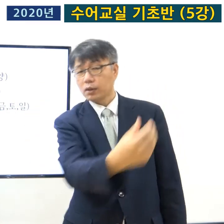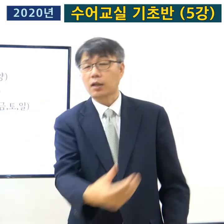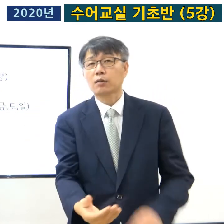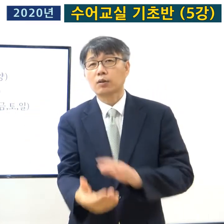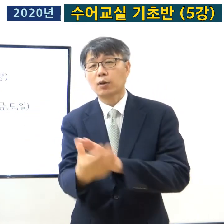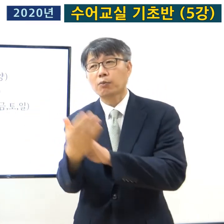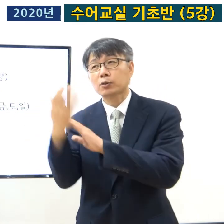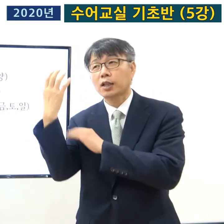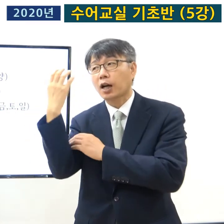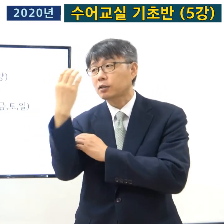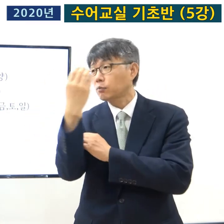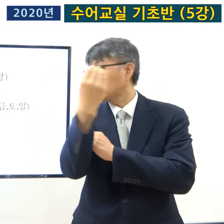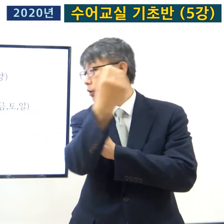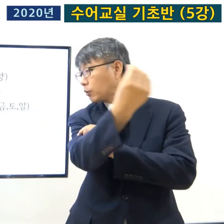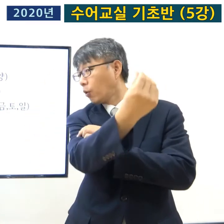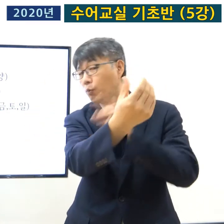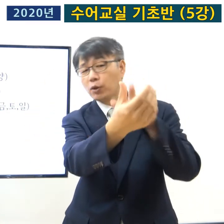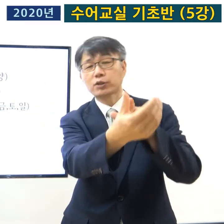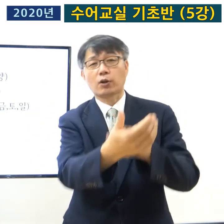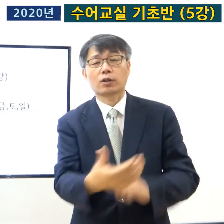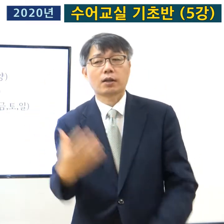이렇게 옆으로 지나가는 모습을 딱 멋있어요. 이렇게